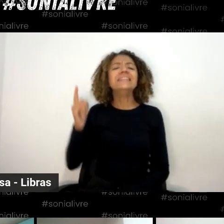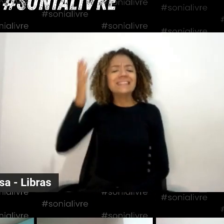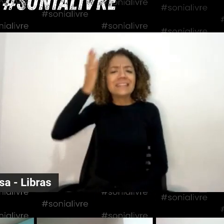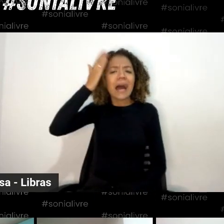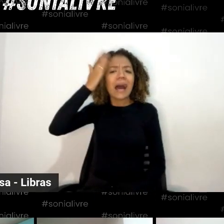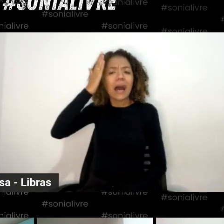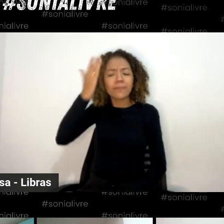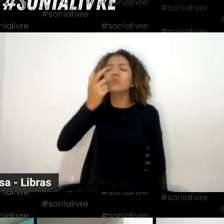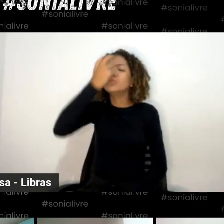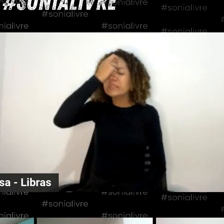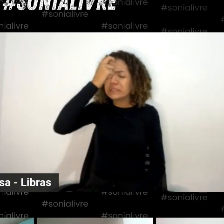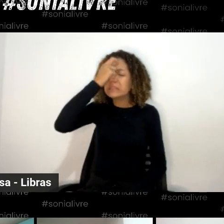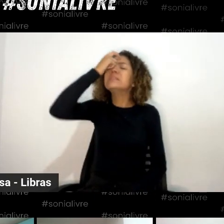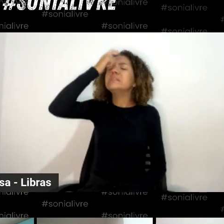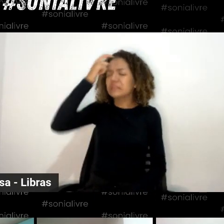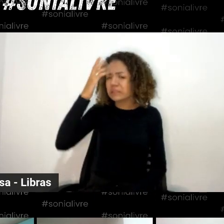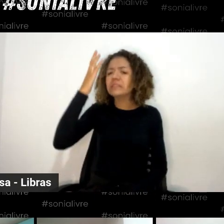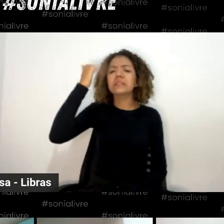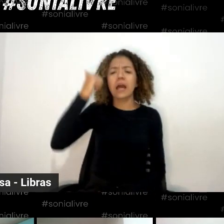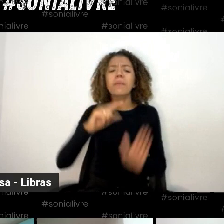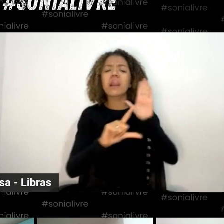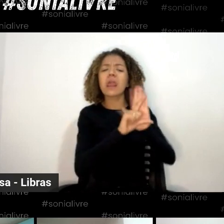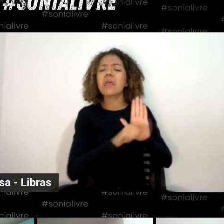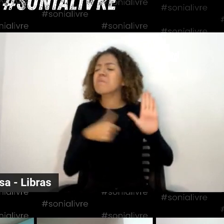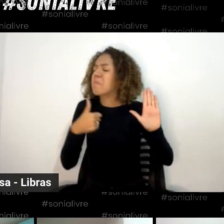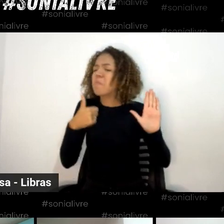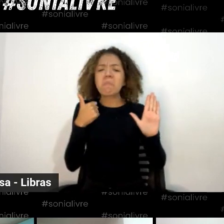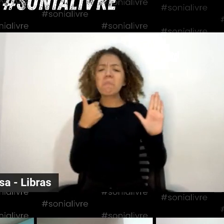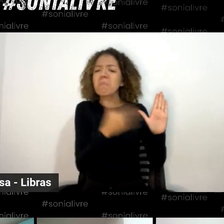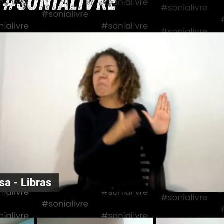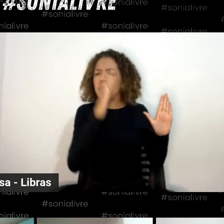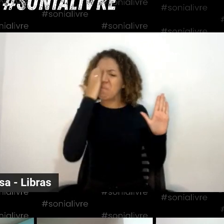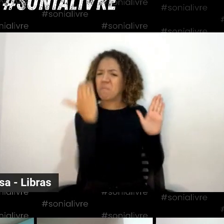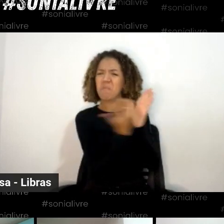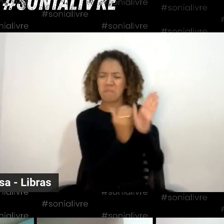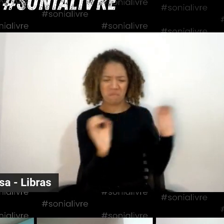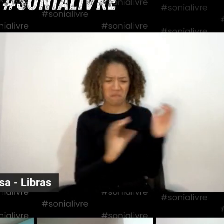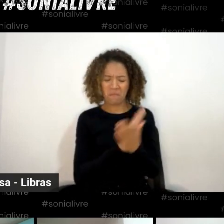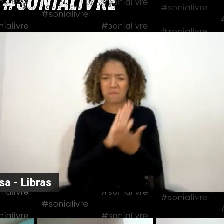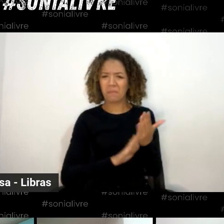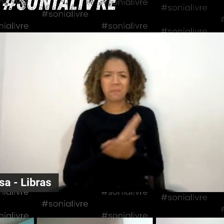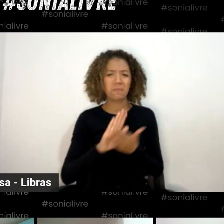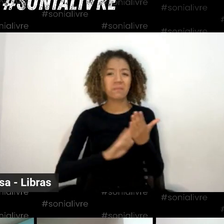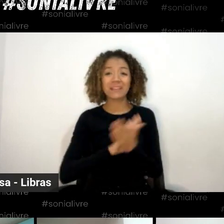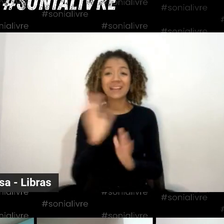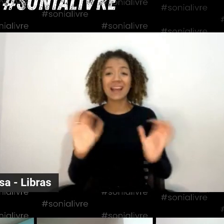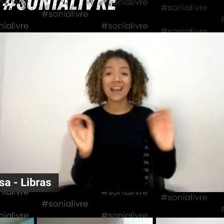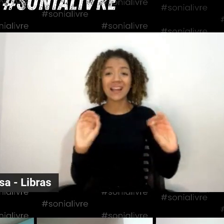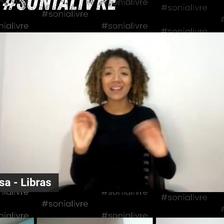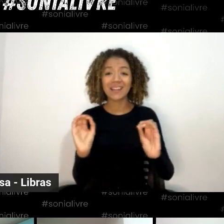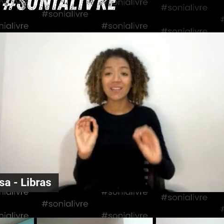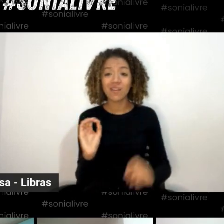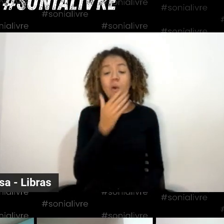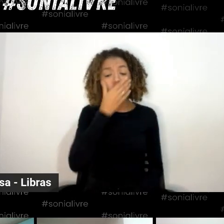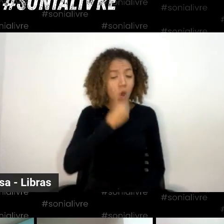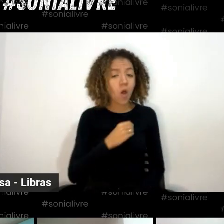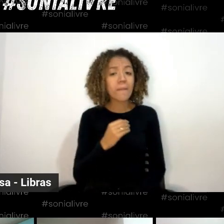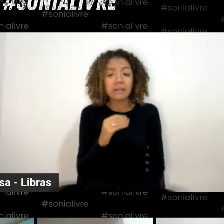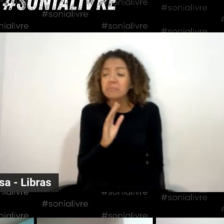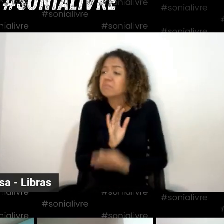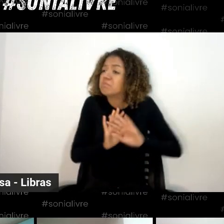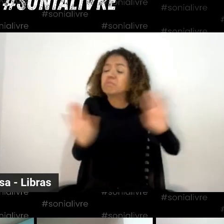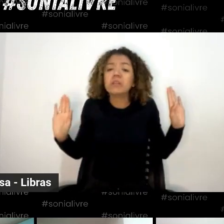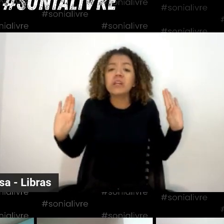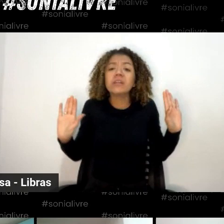ele sabia que estava descumprindo a lei, que ele deveria cumprir, e ele simplesmente, acreditando